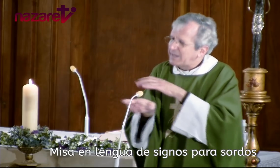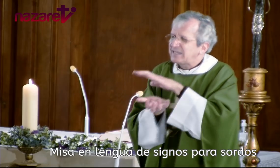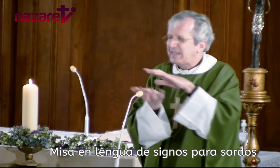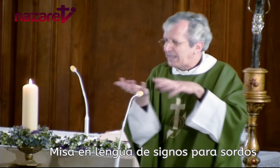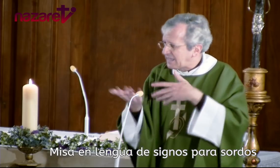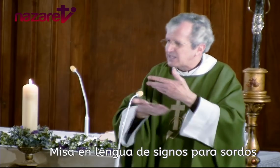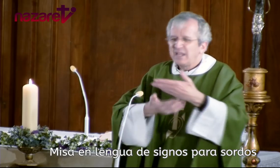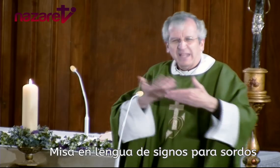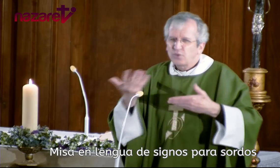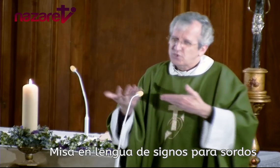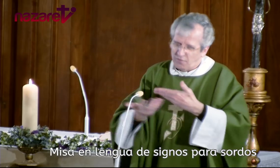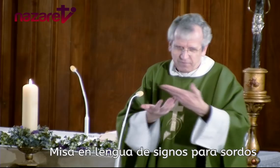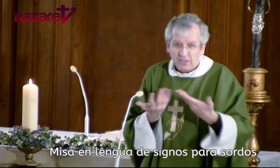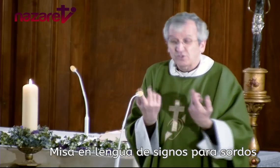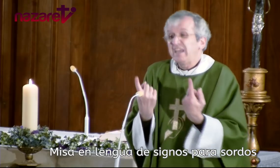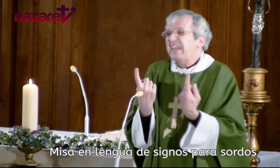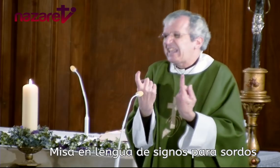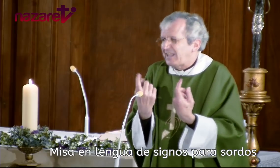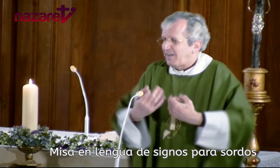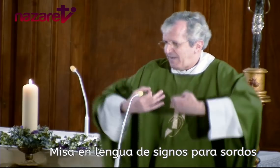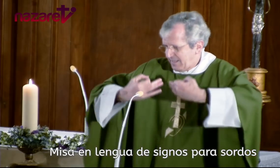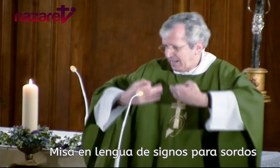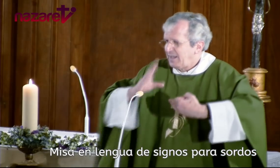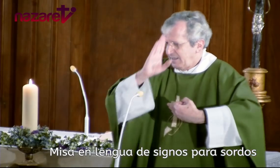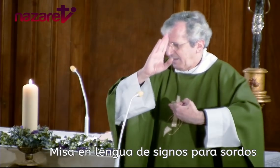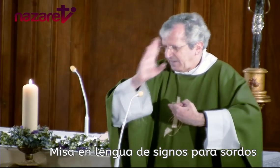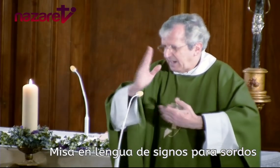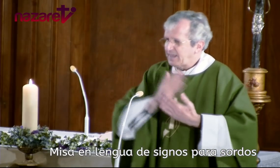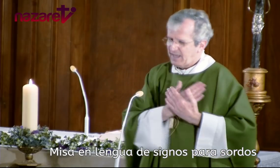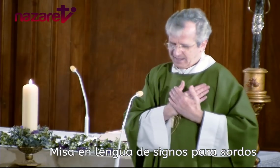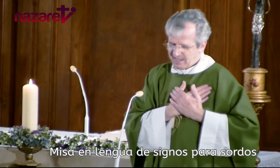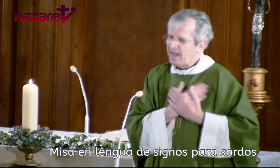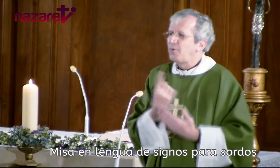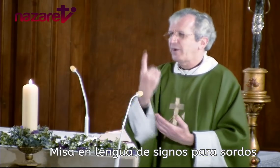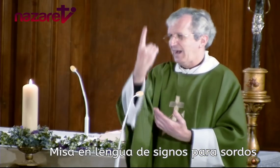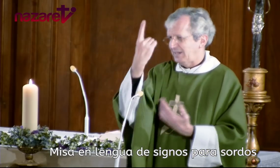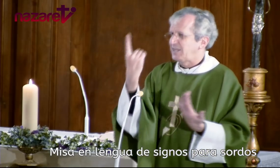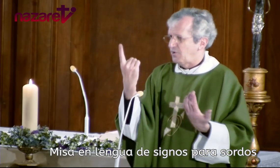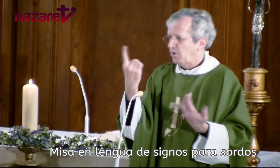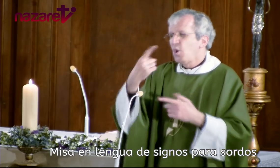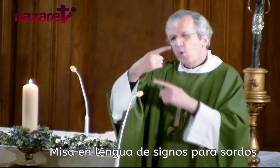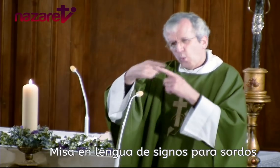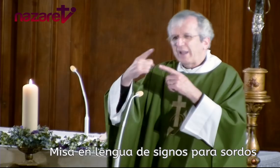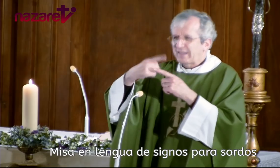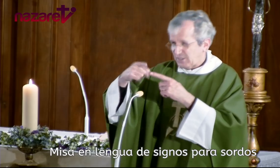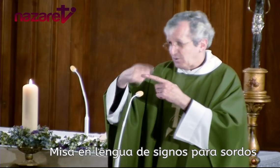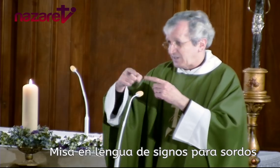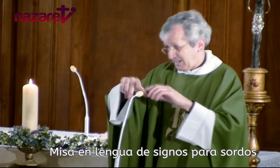y tantos conflictos y tanta falta de fidelidad y de amor al Señor. Cuántas cosas